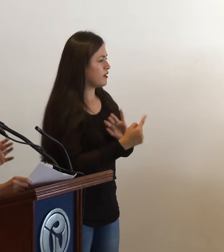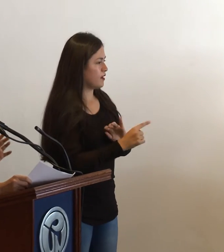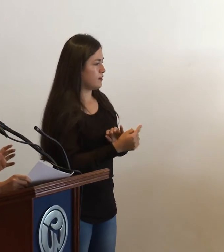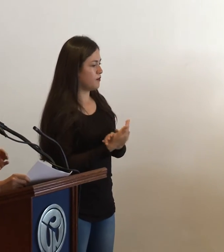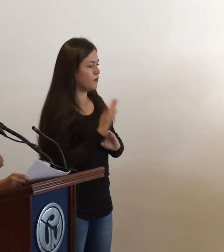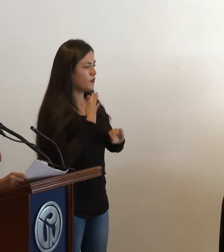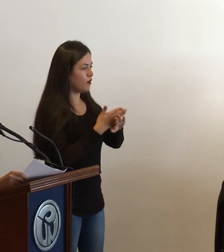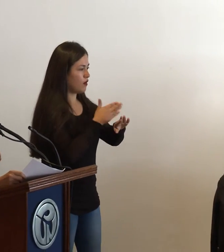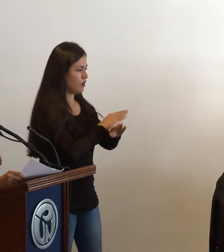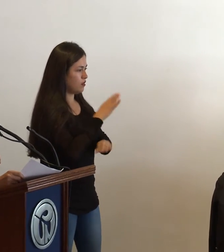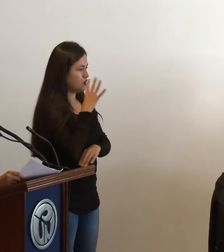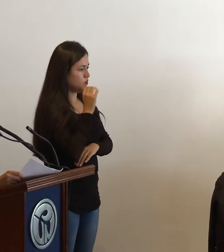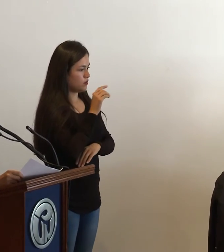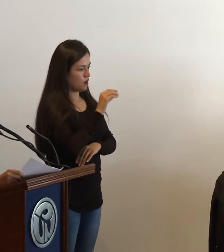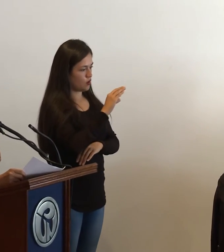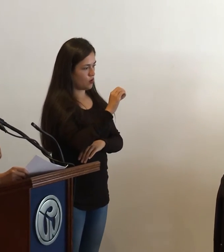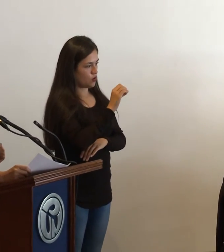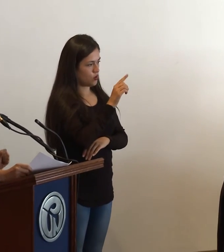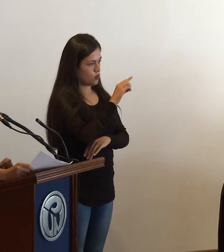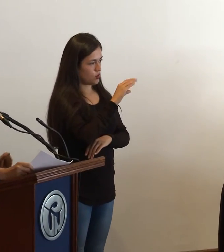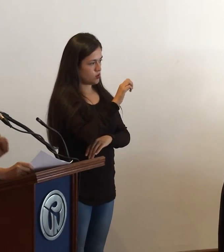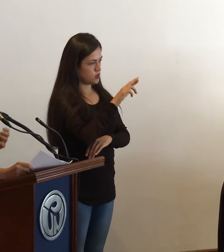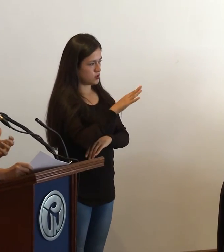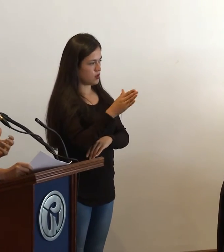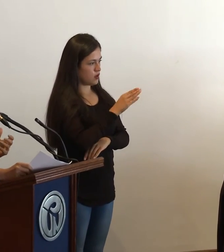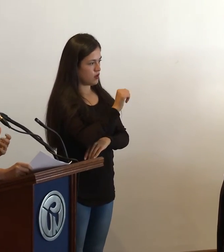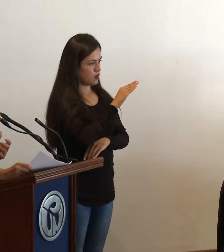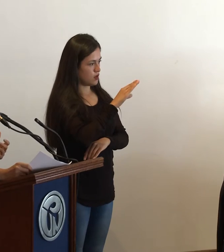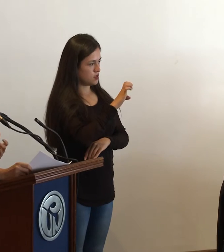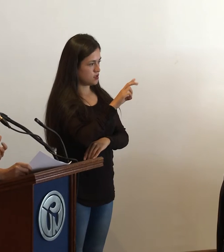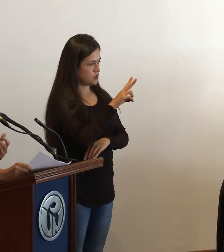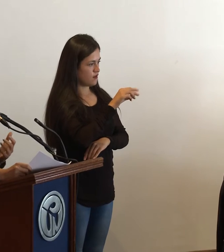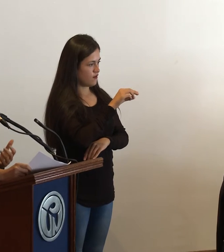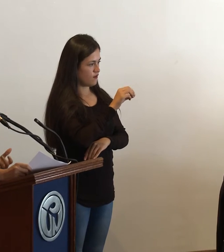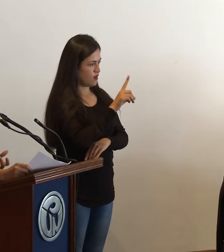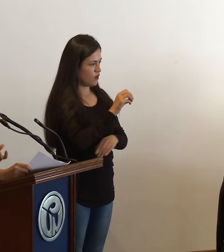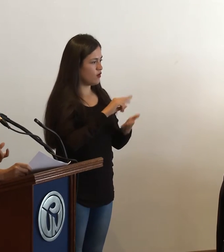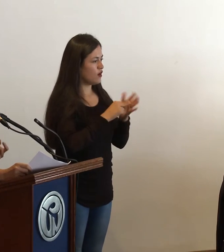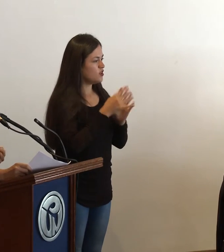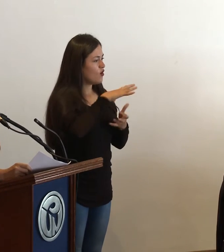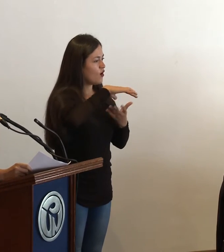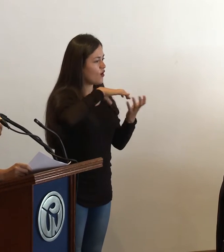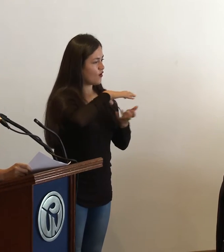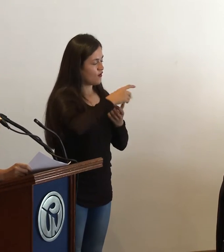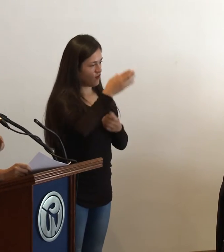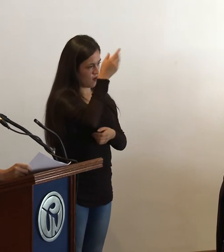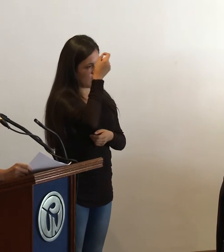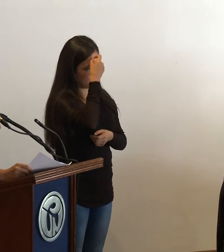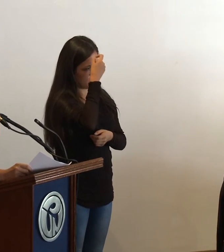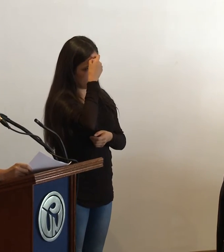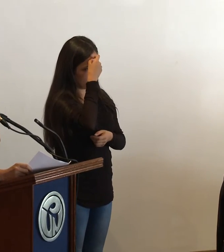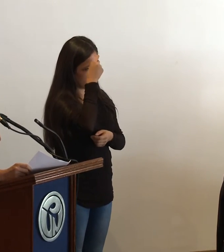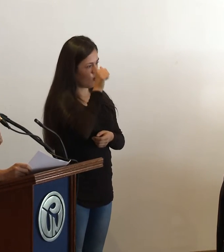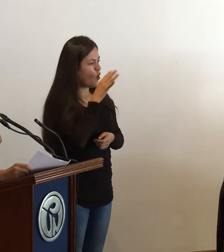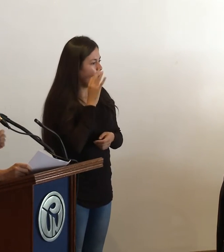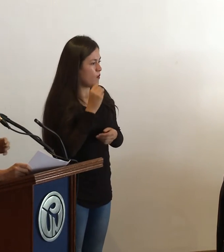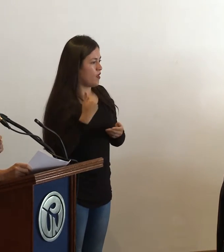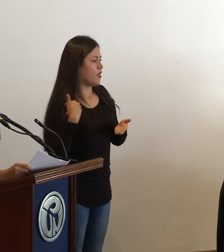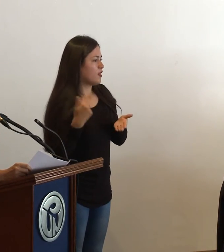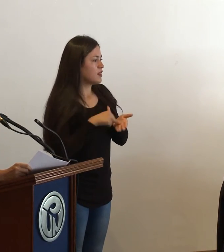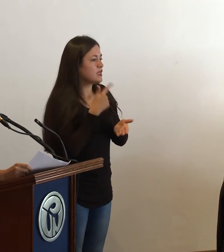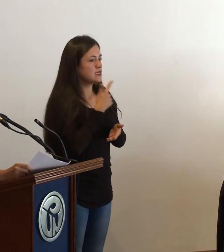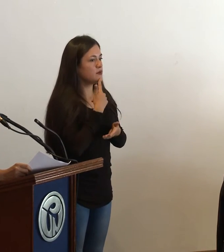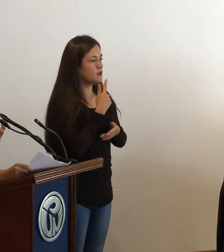a Óscar Acevedo en Geografía de la Memoria, cuando señala él el lugar de lo sub, rayita alterno,